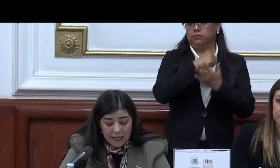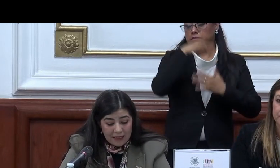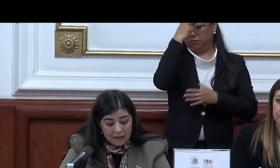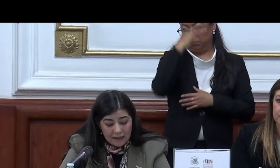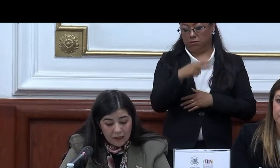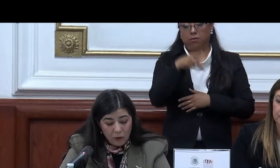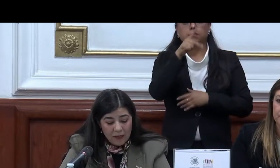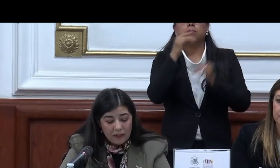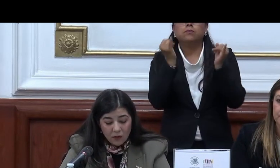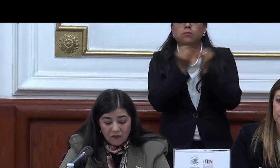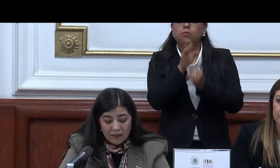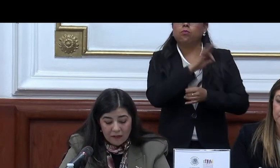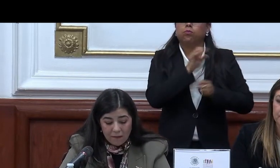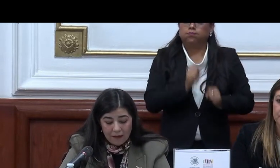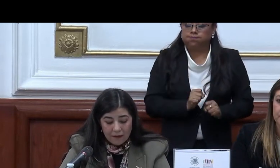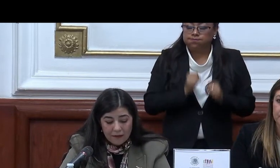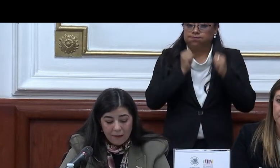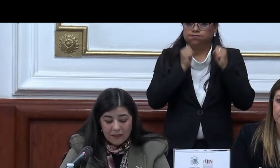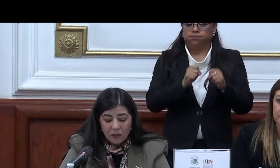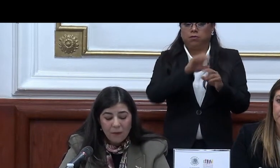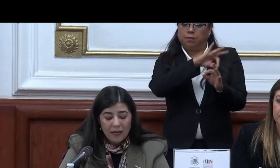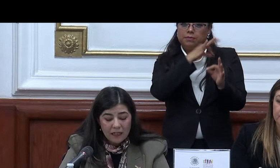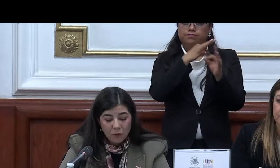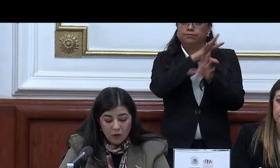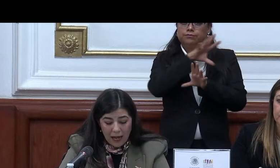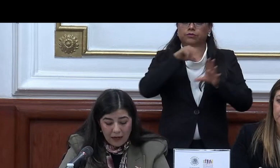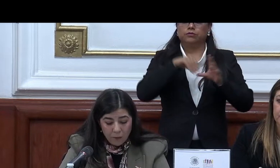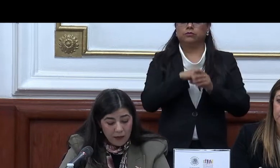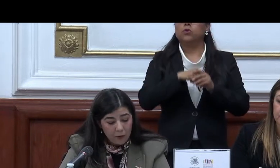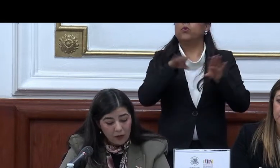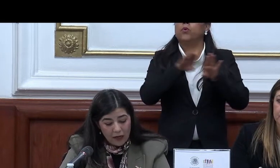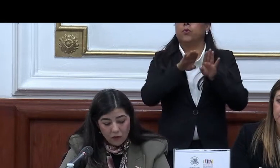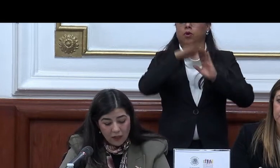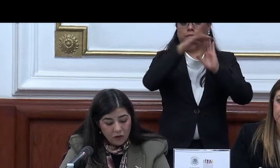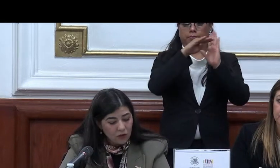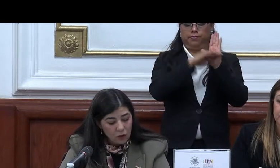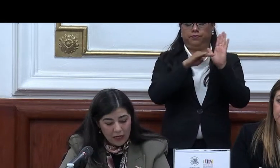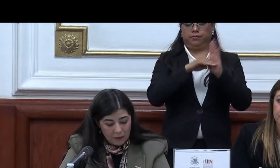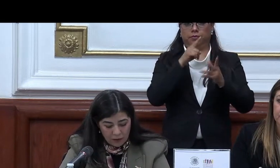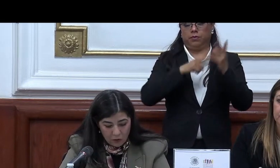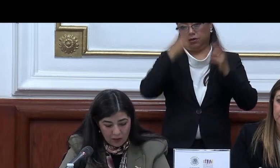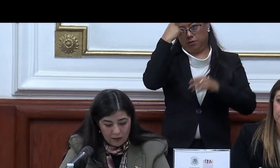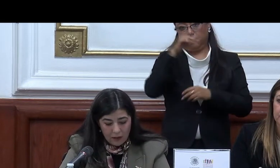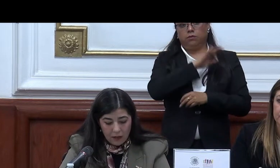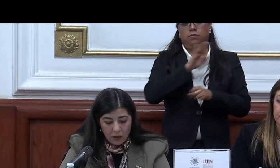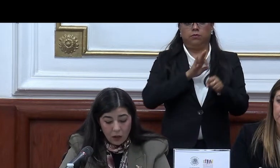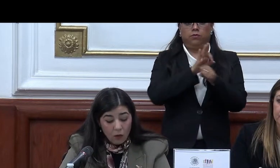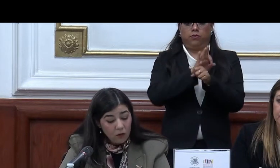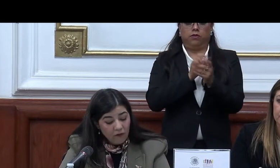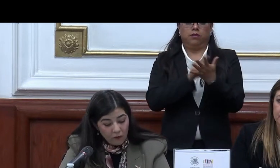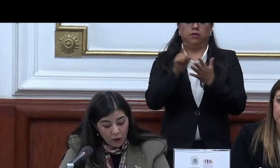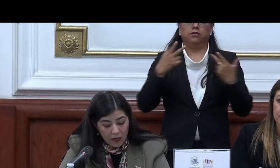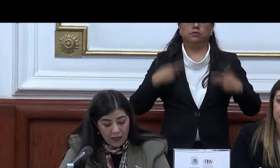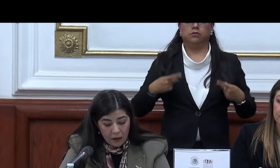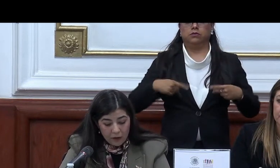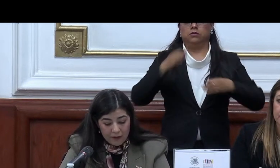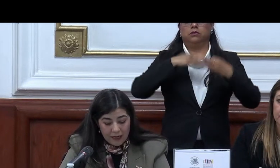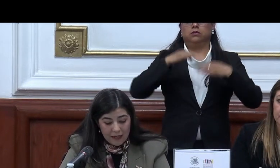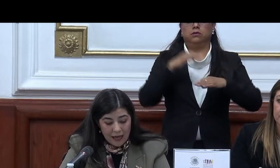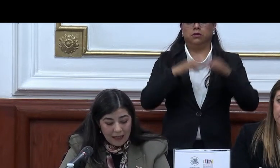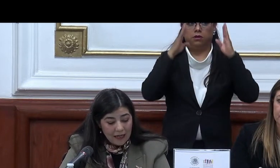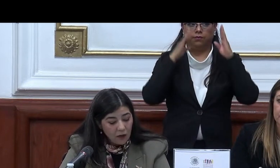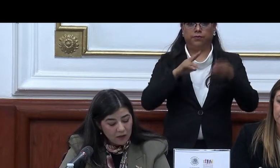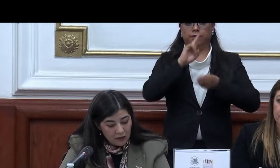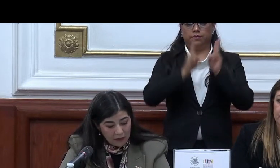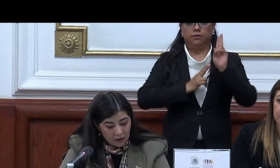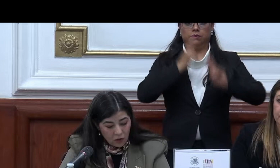también garantiza su aplicación efectiva, estableciendo mecanismos claros para proteger los derechos de todas las personas. Con un enfoque en la